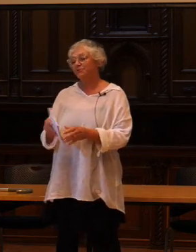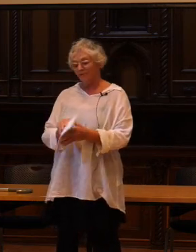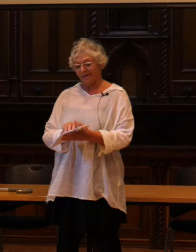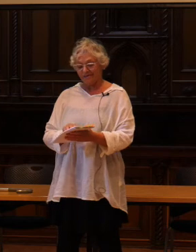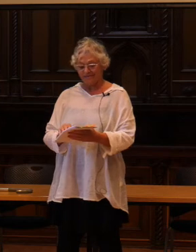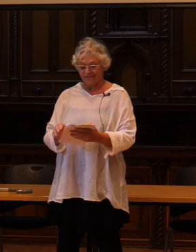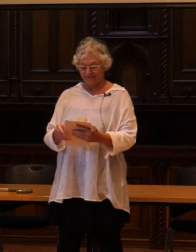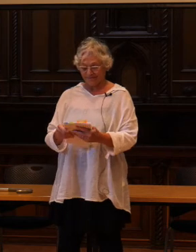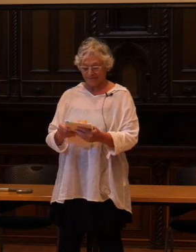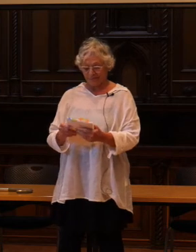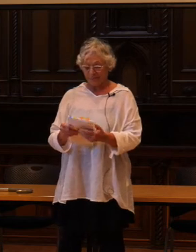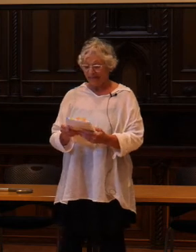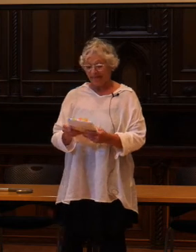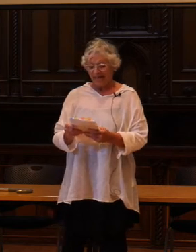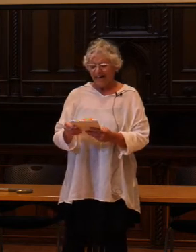comme tendresse.